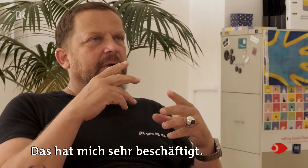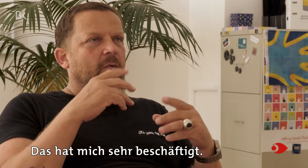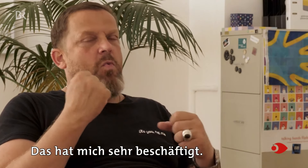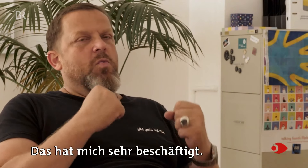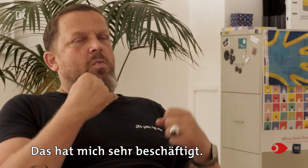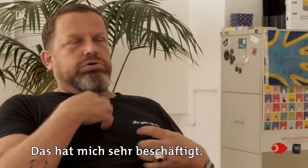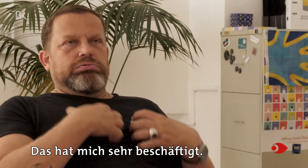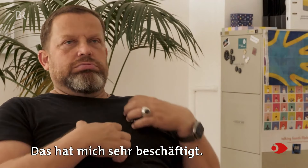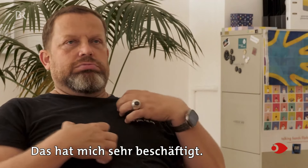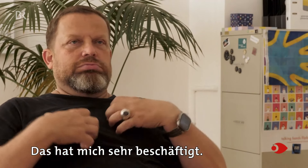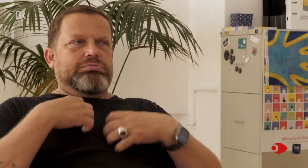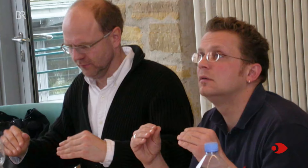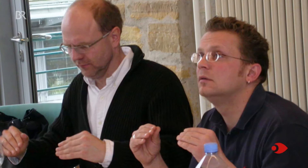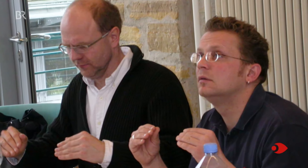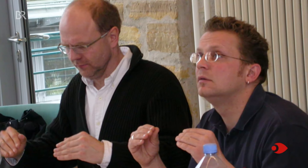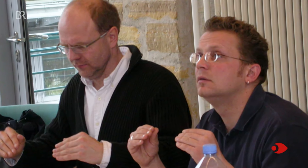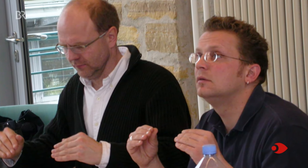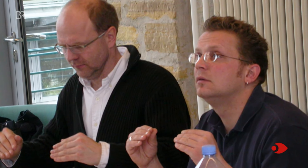mich sehr beschäftigt.